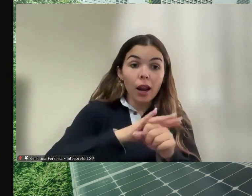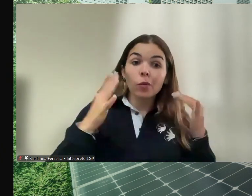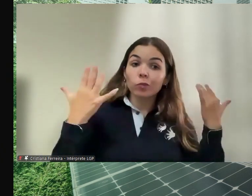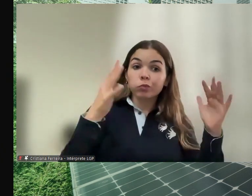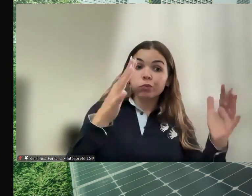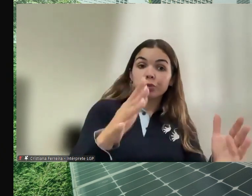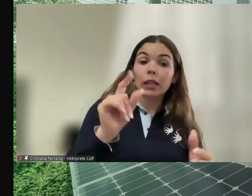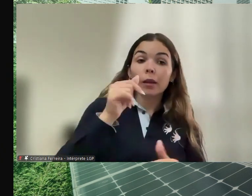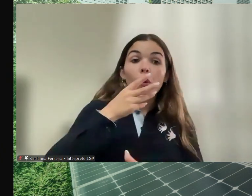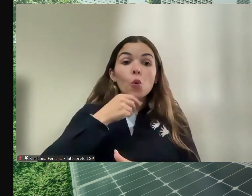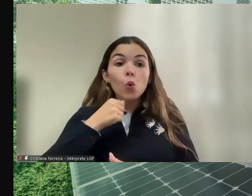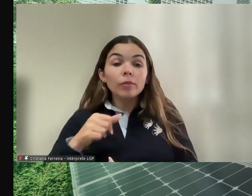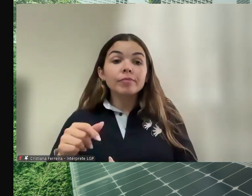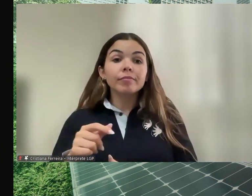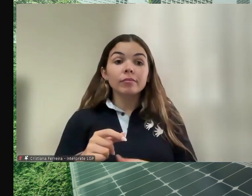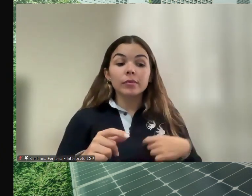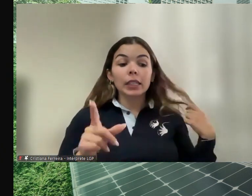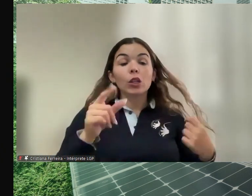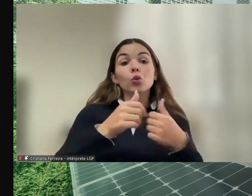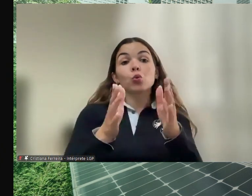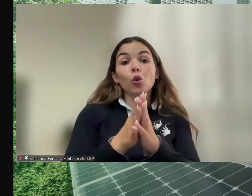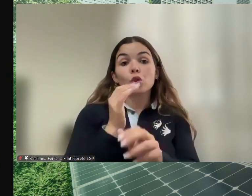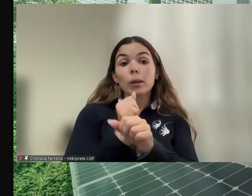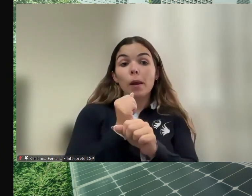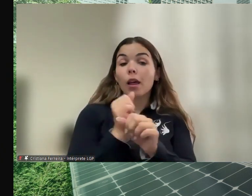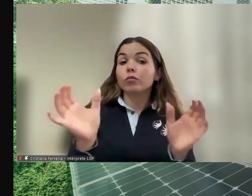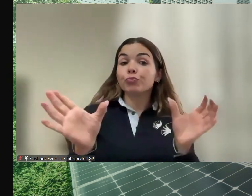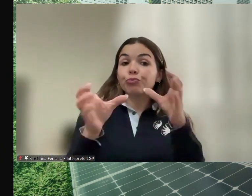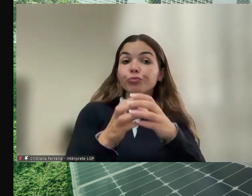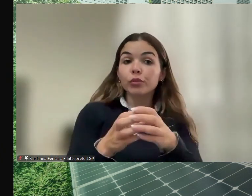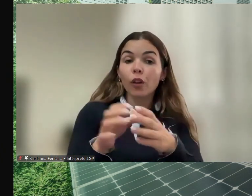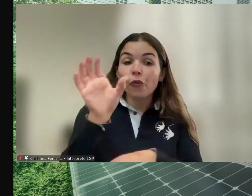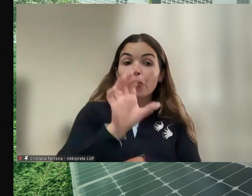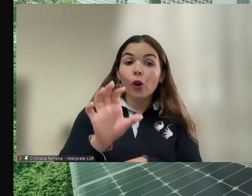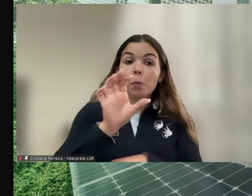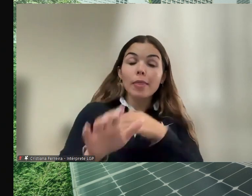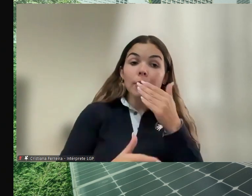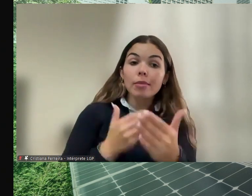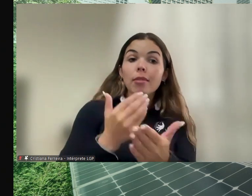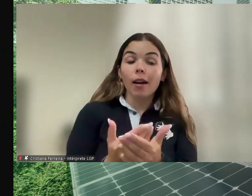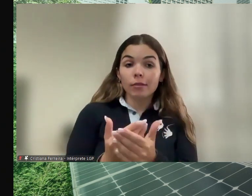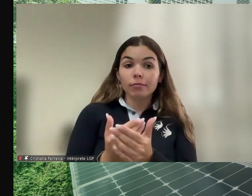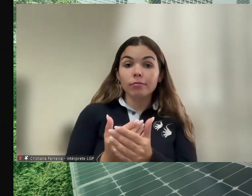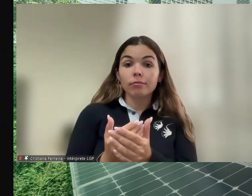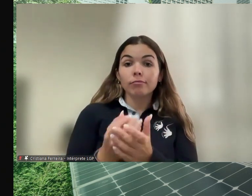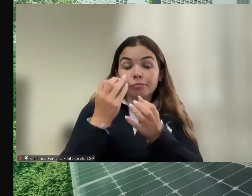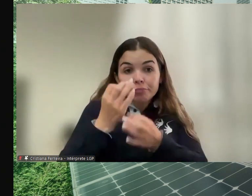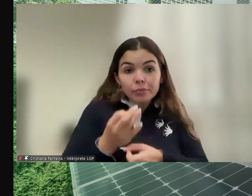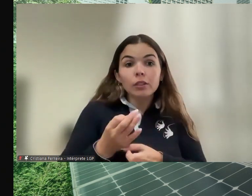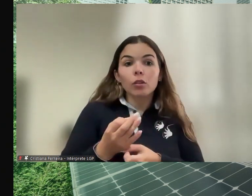ordenamento do território, e trabalhamos todos em conjunto de maneira a poder dar exatamente,